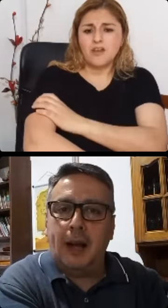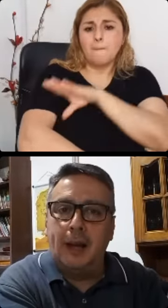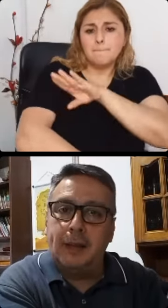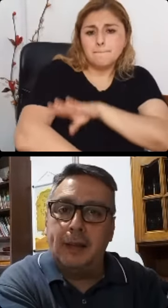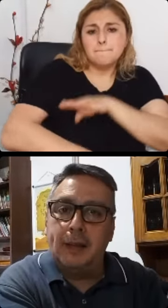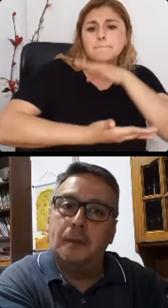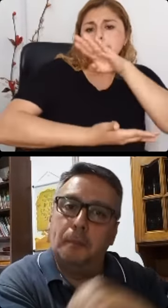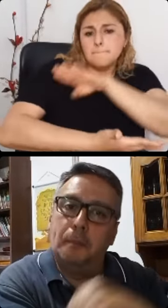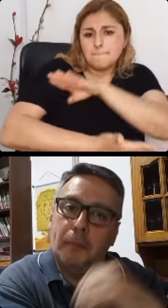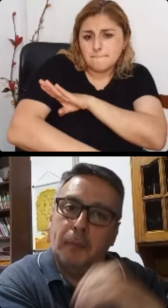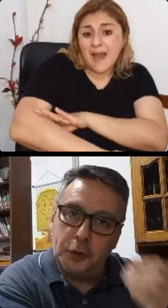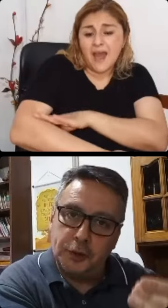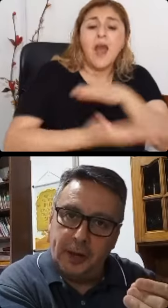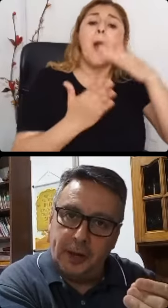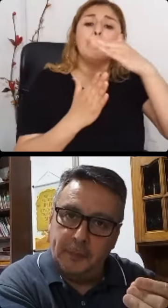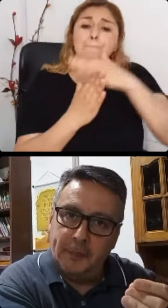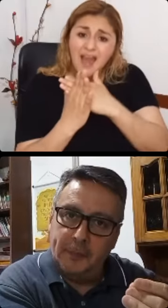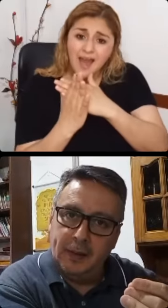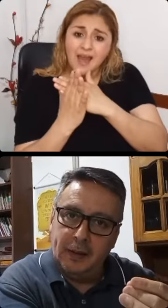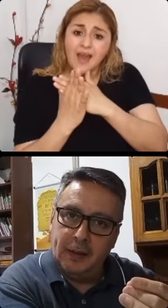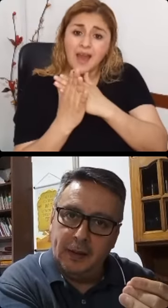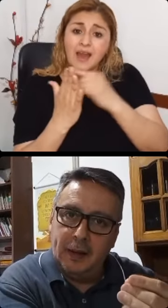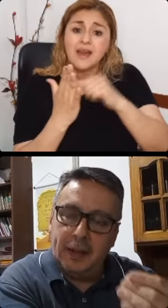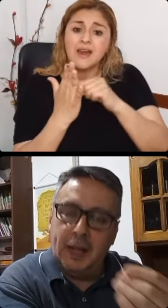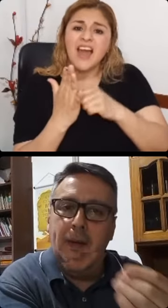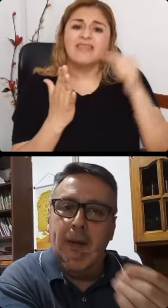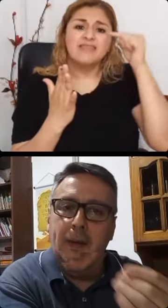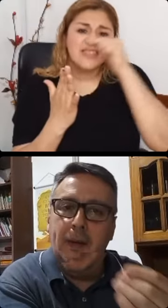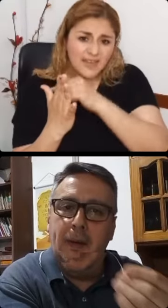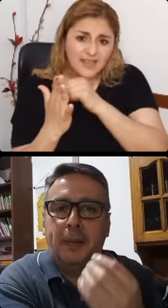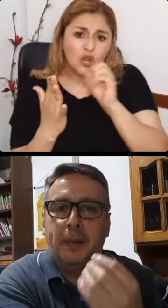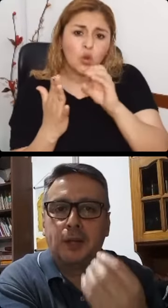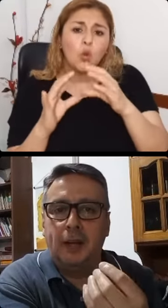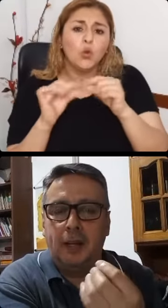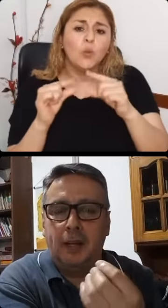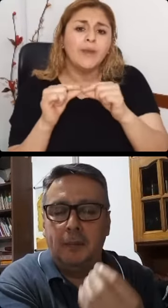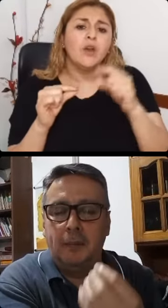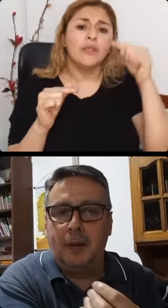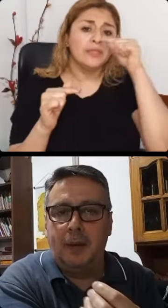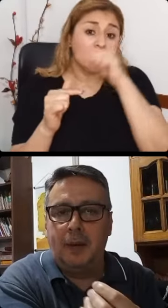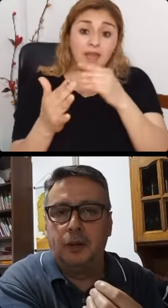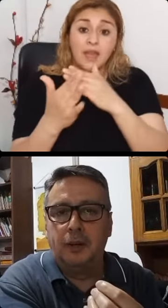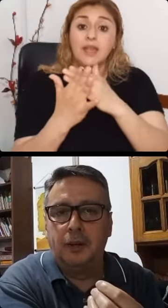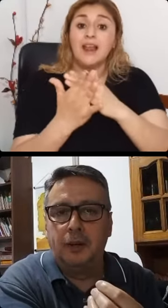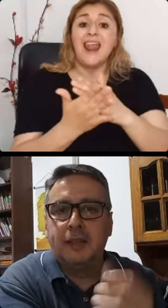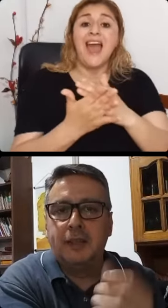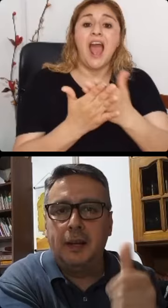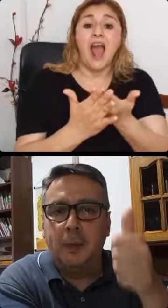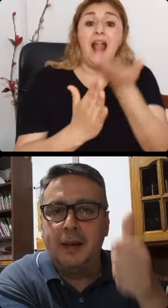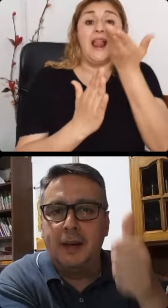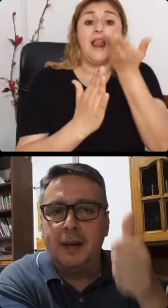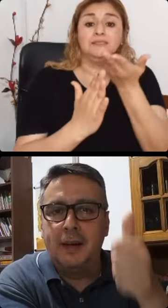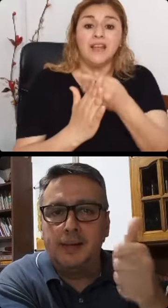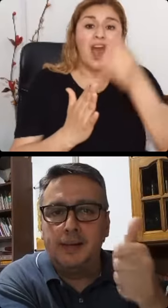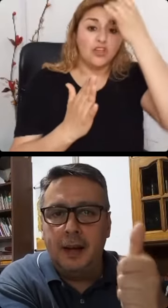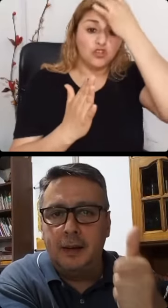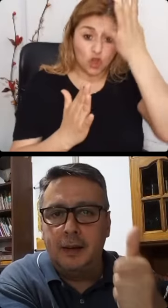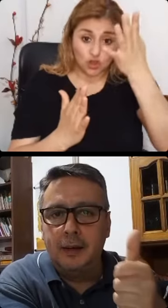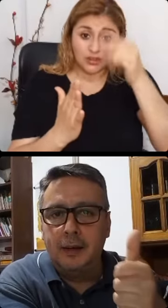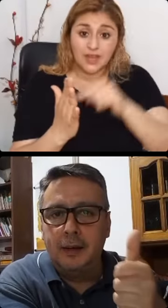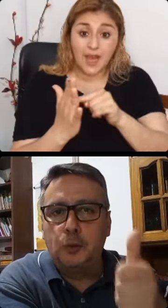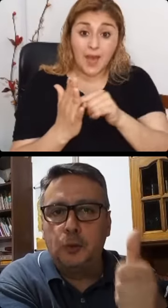presión alta marca 12 ¿qué me va a decir la persona que me toma la presión? Sergio me va a decir estás